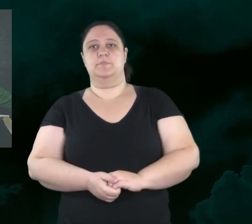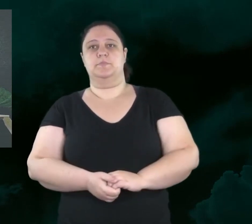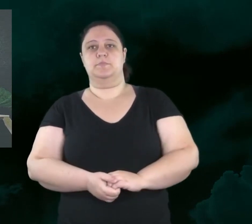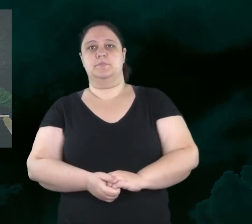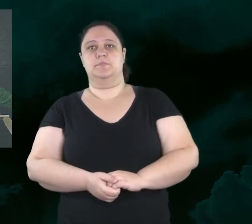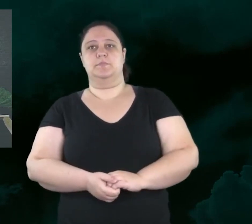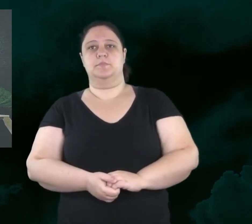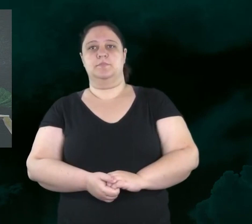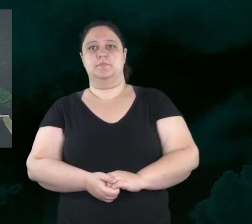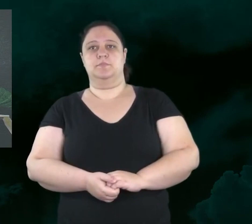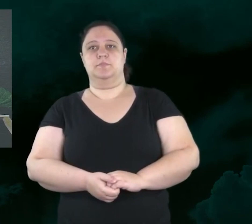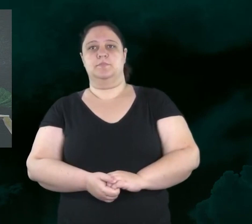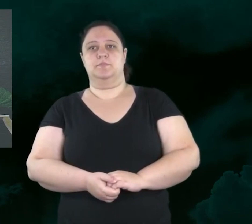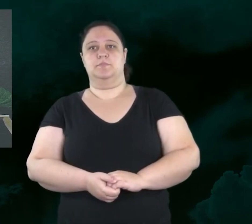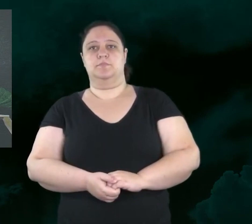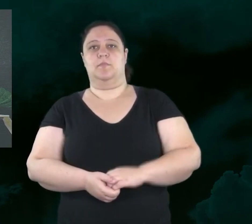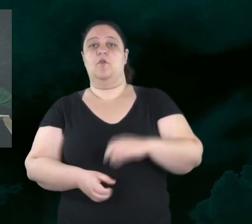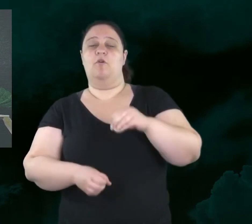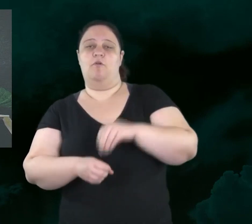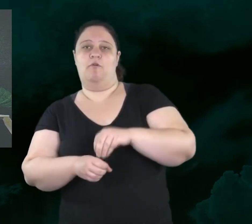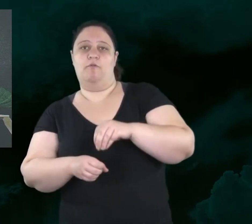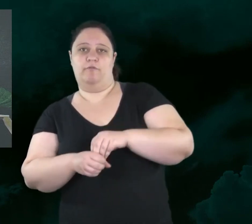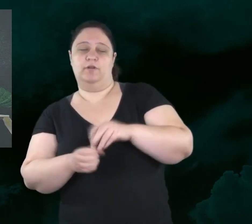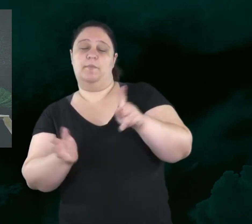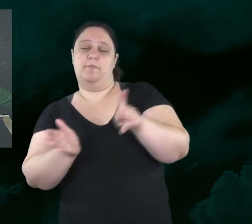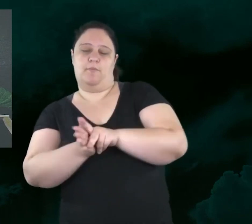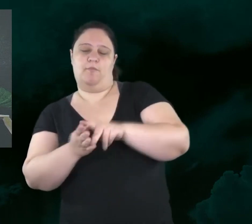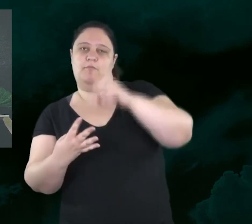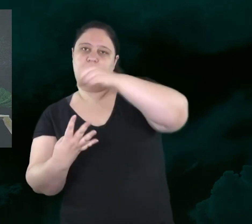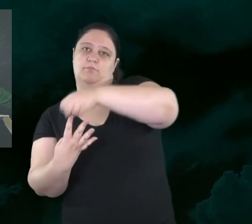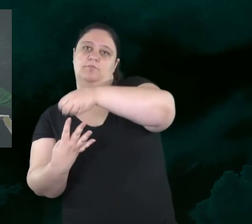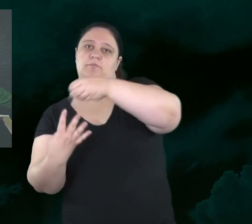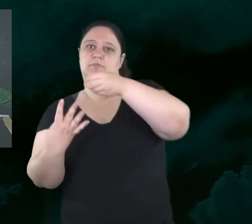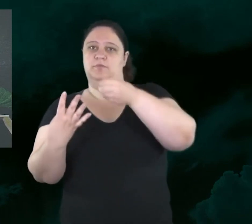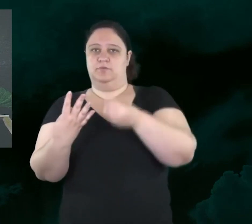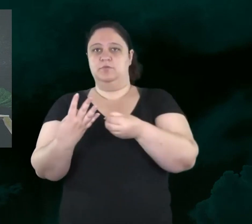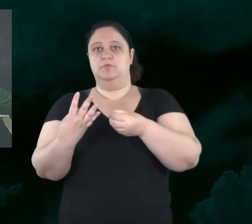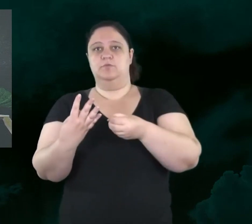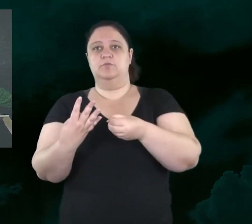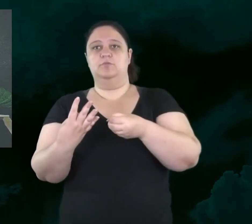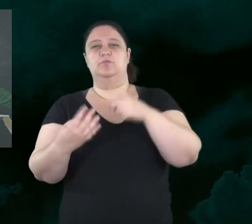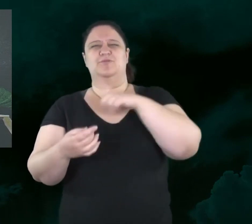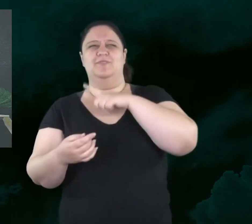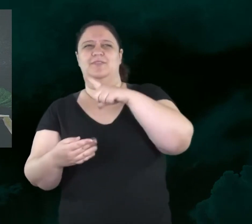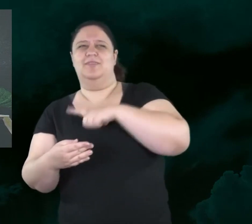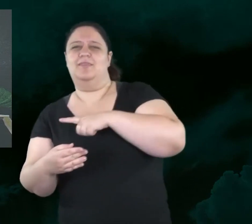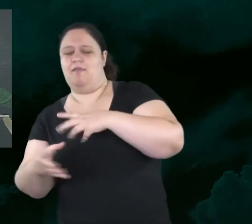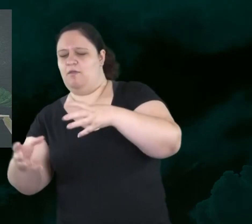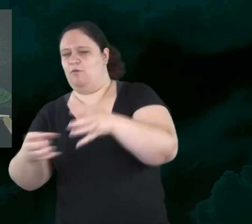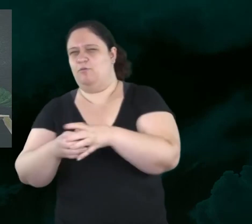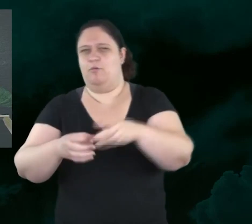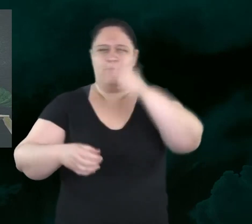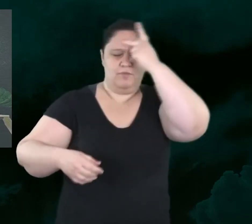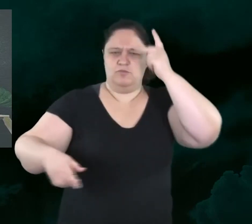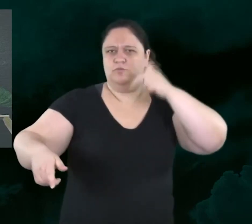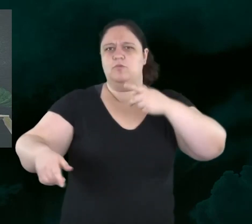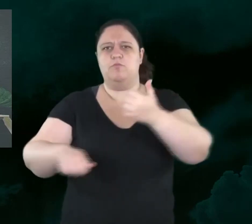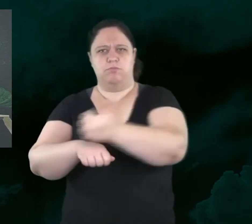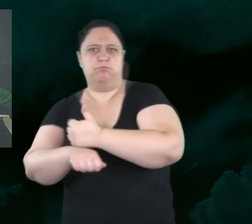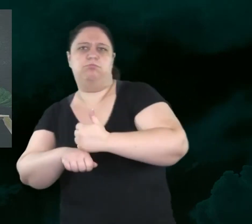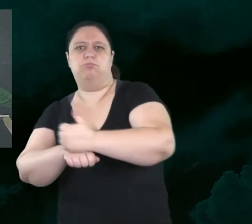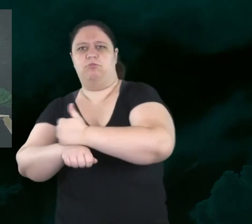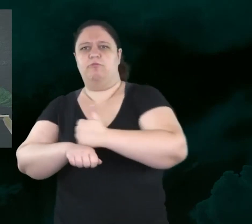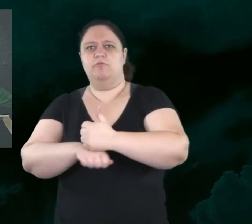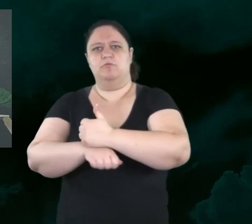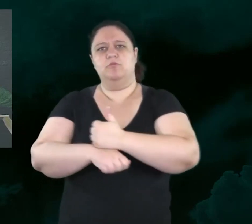tanto para o próprio Instituto Vida para Todos, que tem toda uma equipe por trás, equipamentos